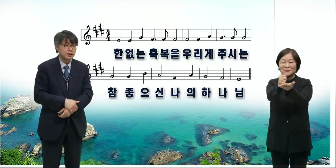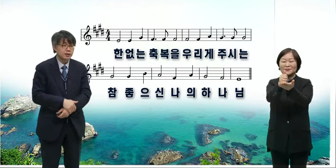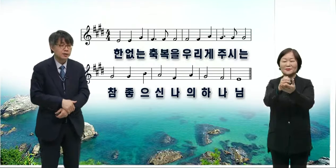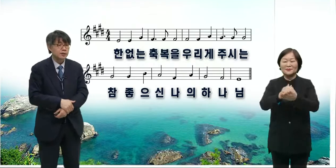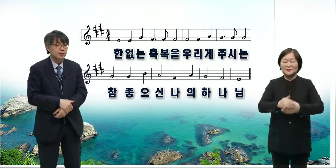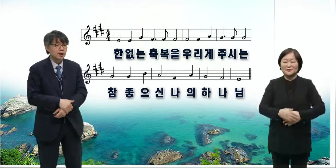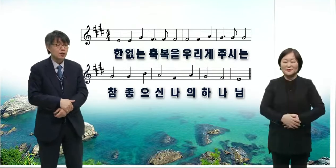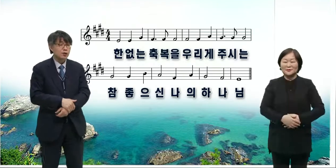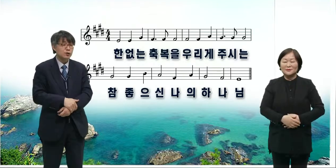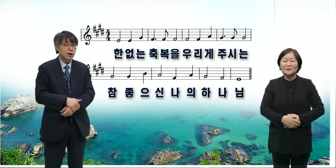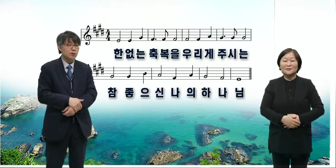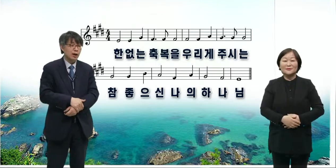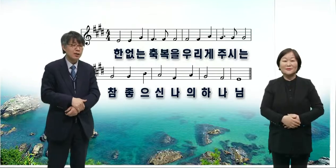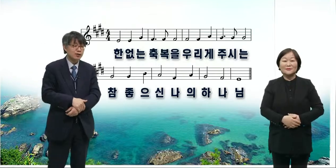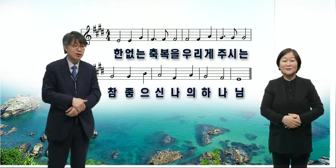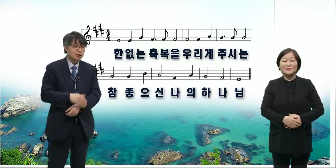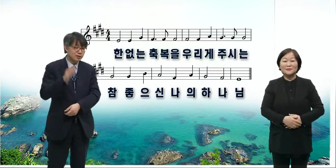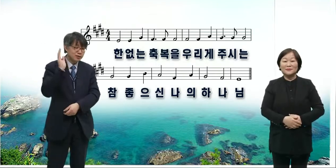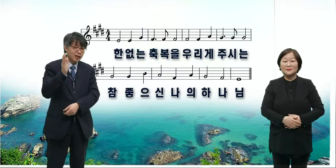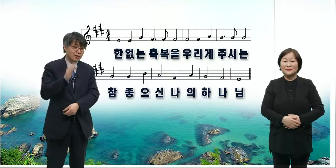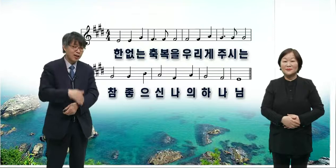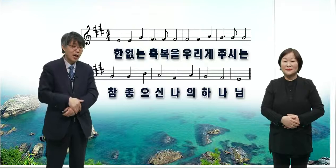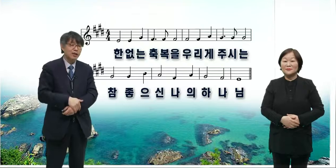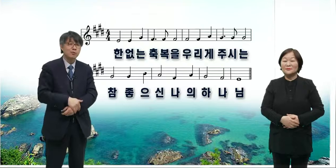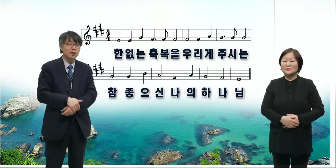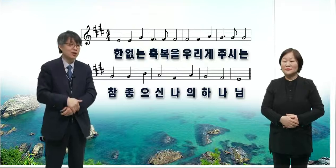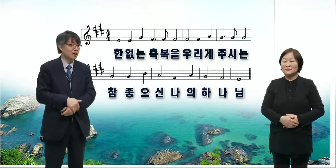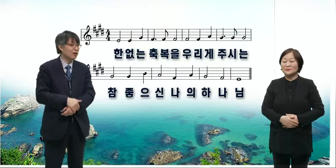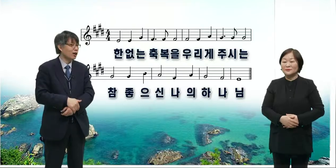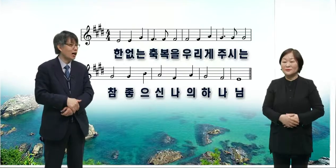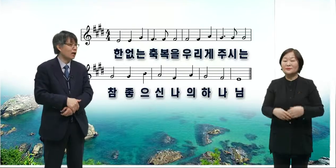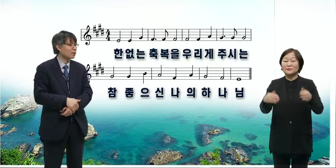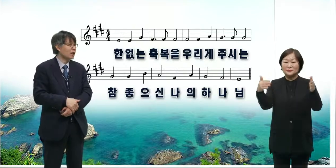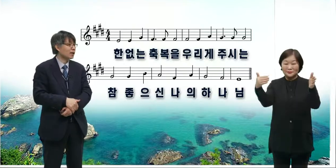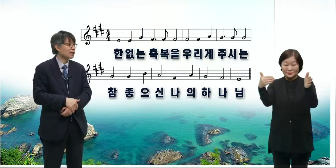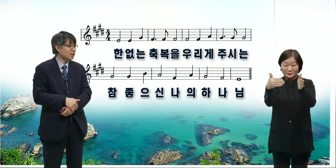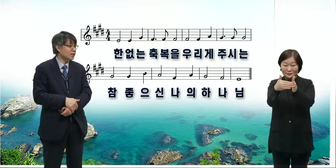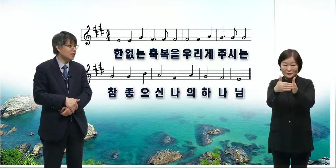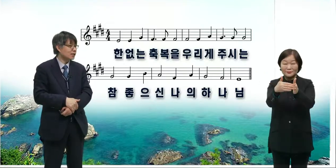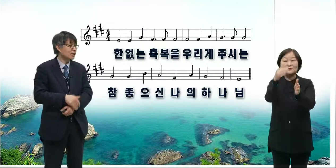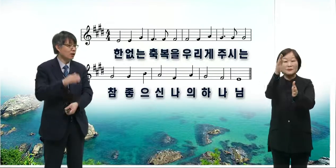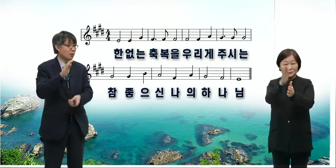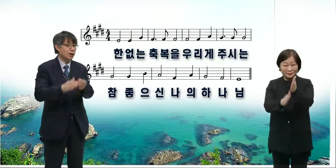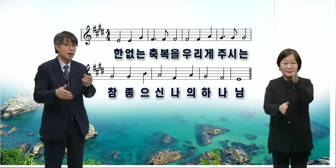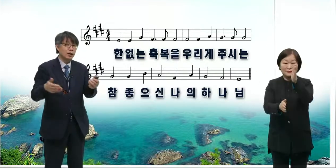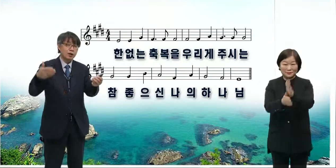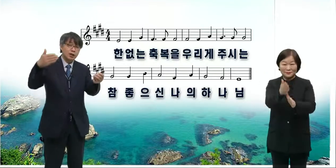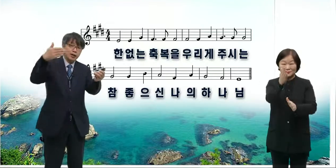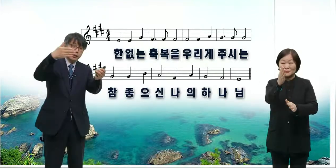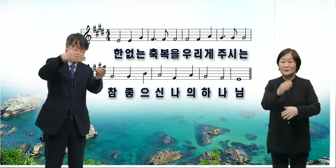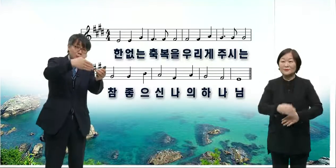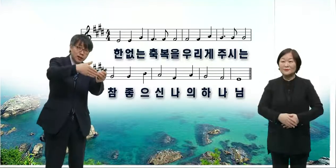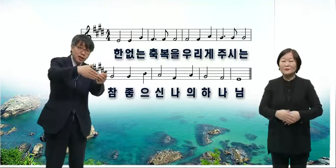하나님. 여기서 제일 많이 걸리는 단어가 한없는이잖아요. 한없다, 끝이 없다. 이렇게 딱 도착하는